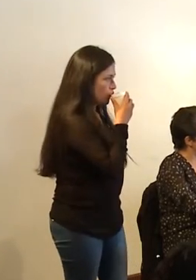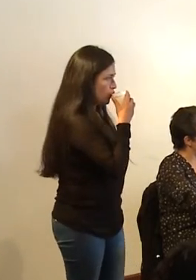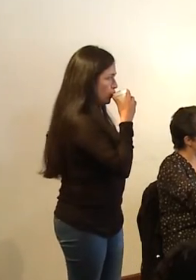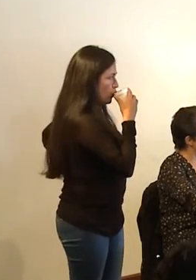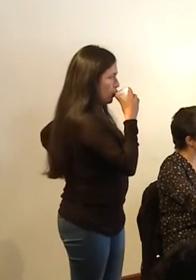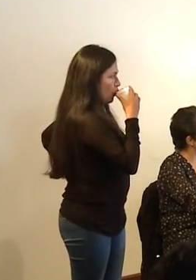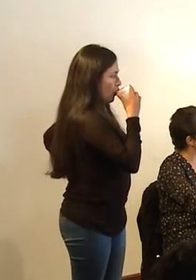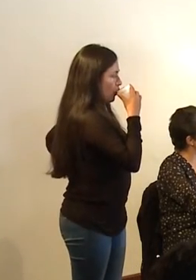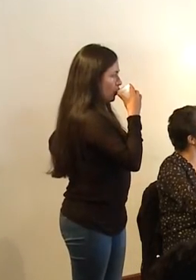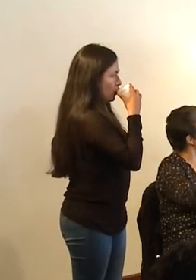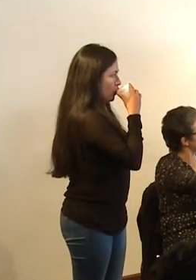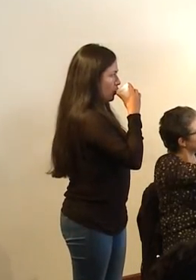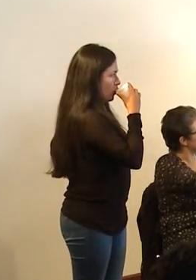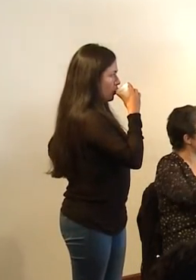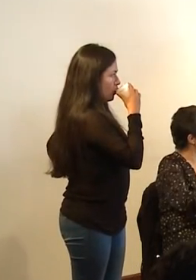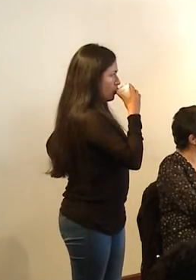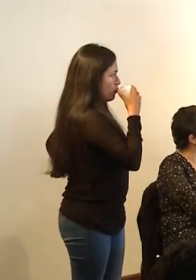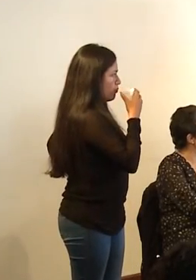¿Quién sigue?